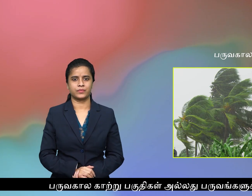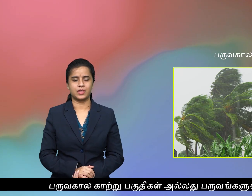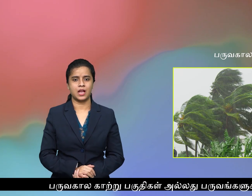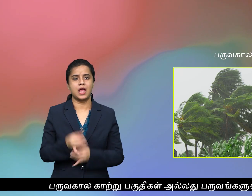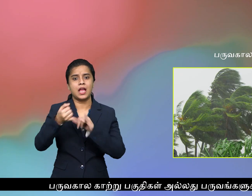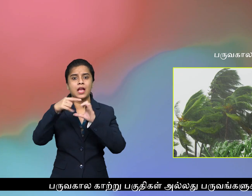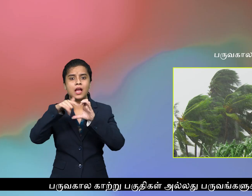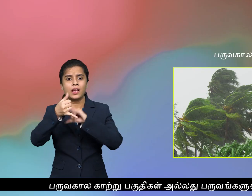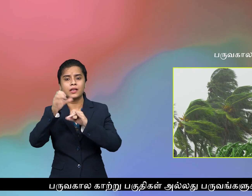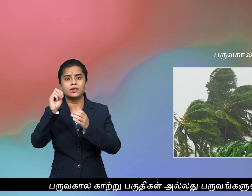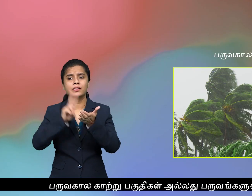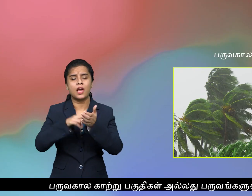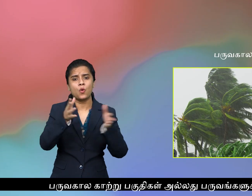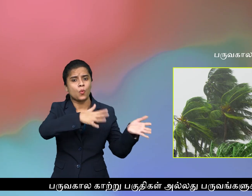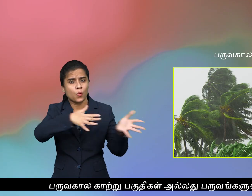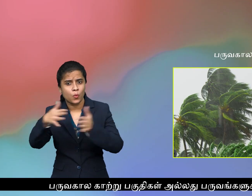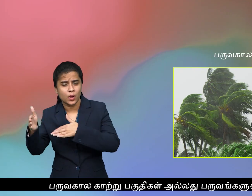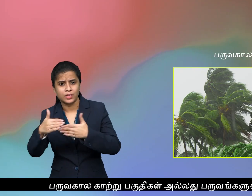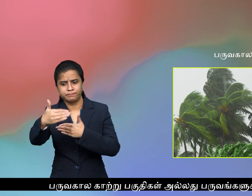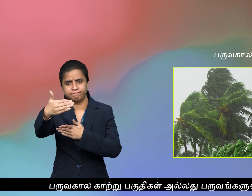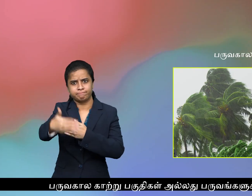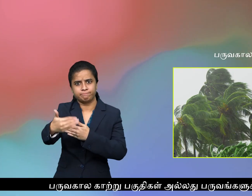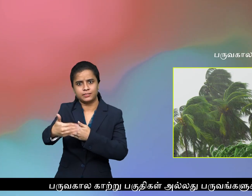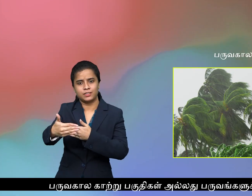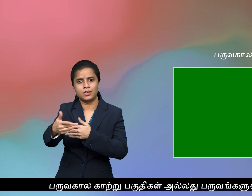பருவக்காற்று பகுதிகள் அல்லது